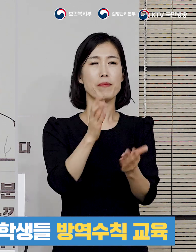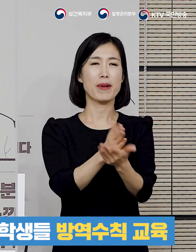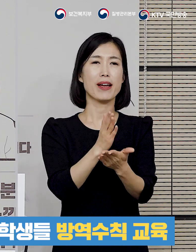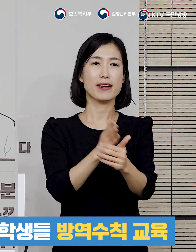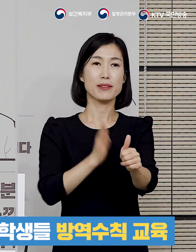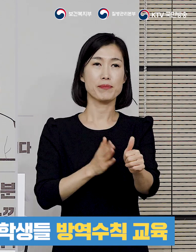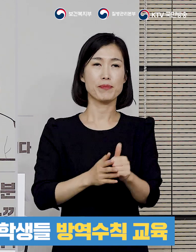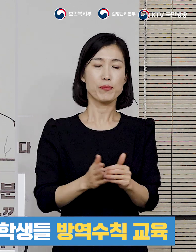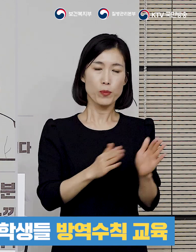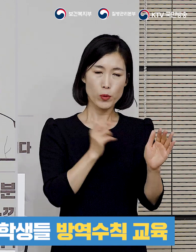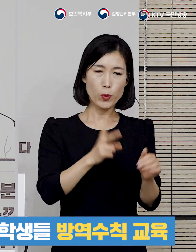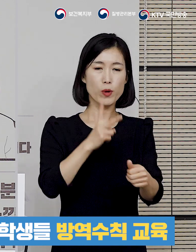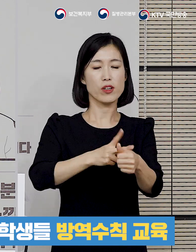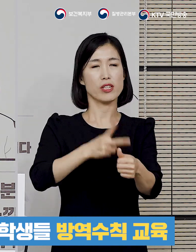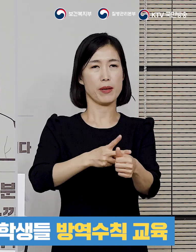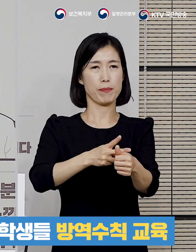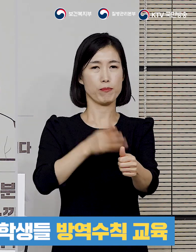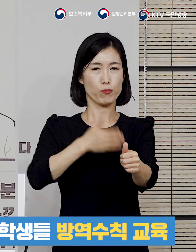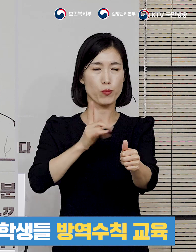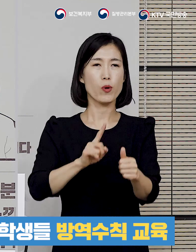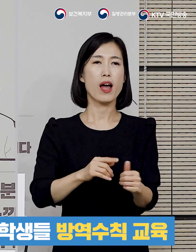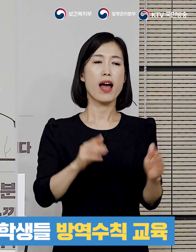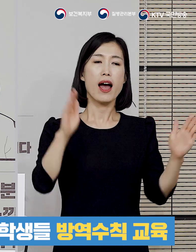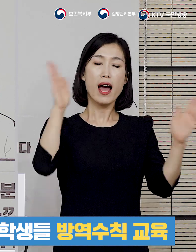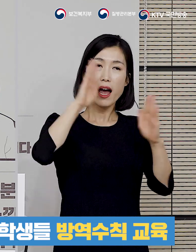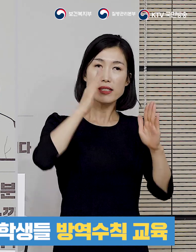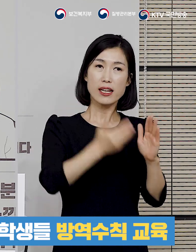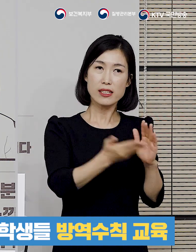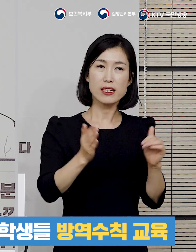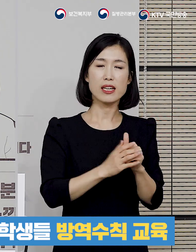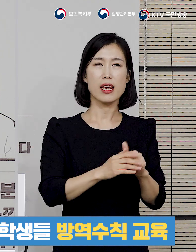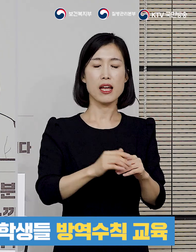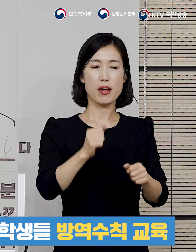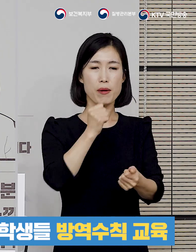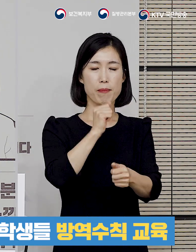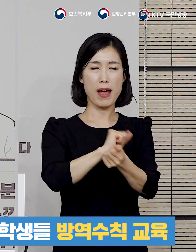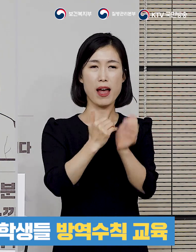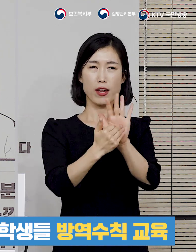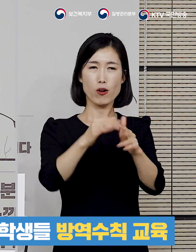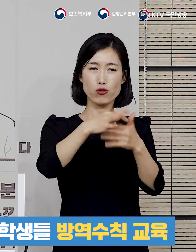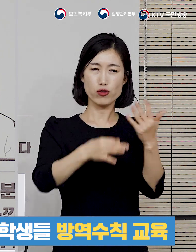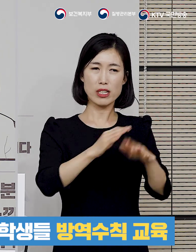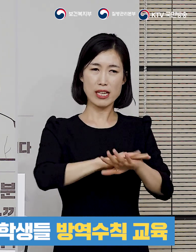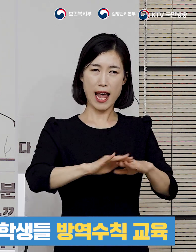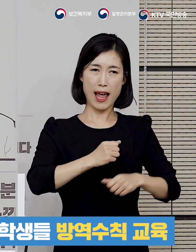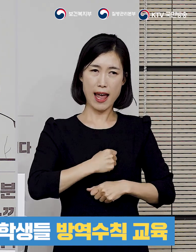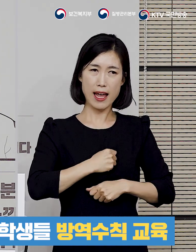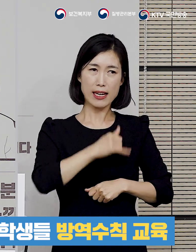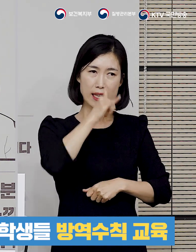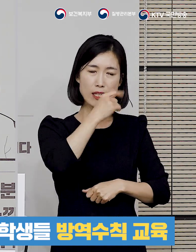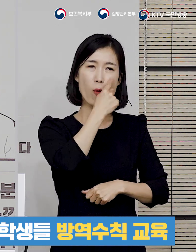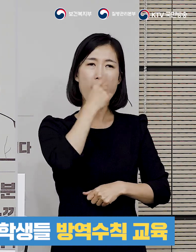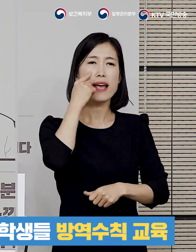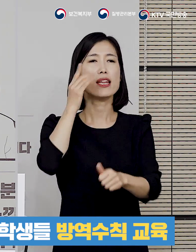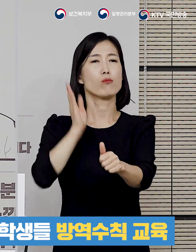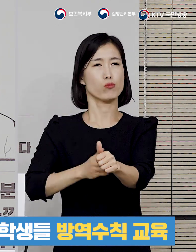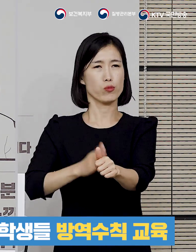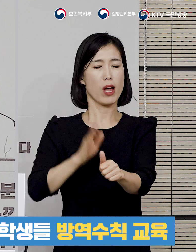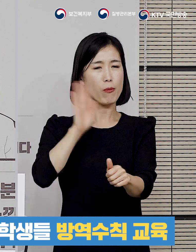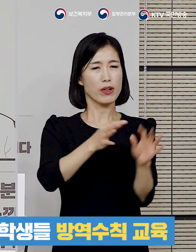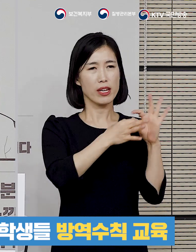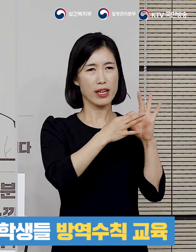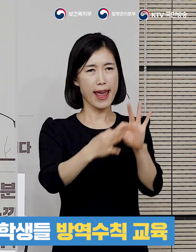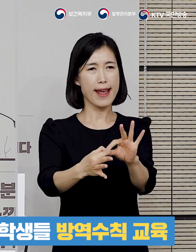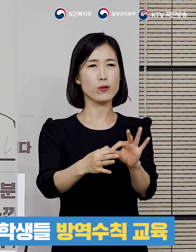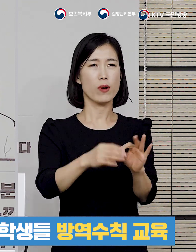삼가해 주시기 바랍니다. 아울러 선생님들께서는 학생들이 방역수칙을 잘 이해하고 준수하고 있는지